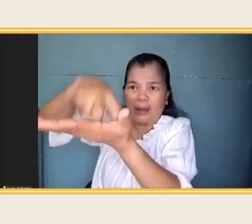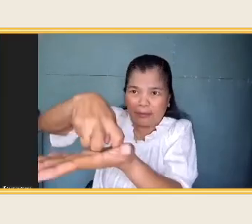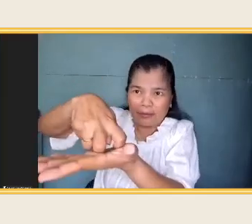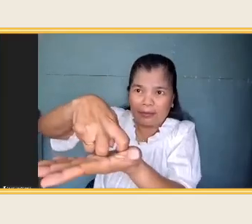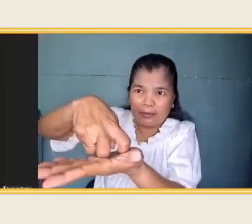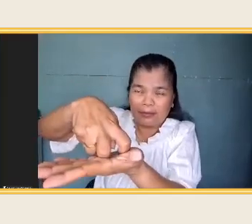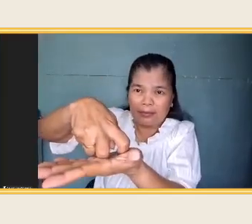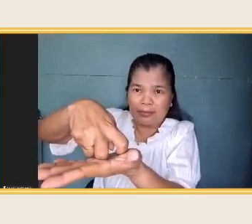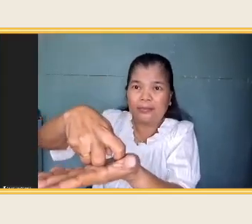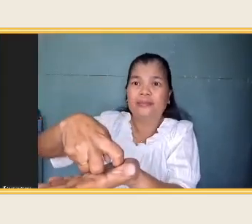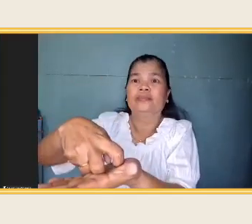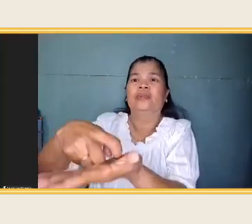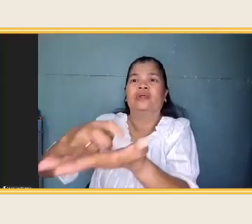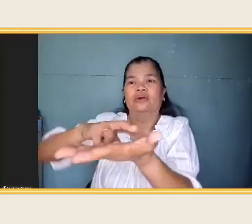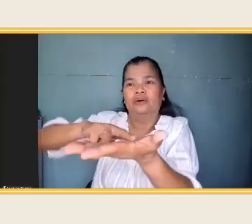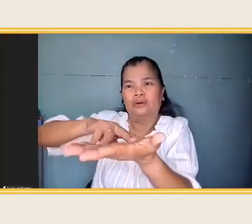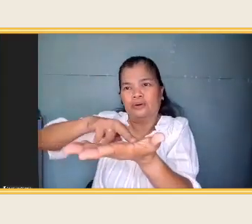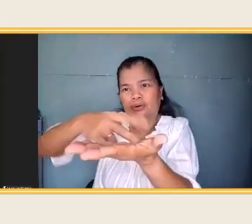Drop.